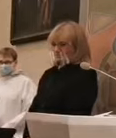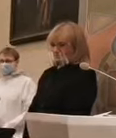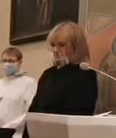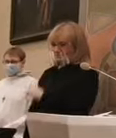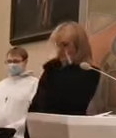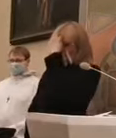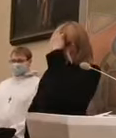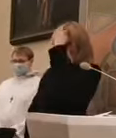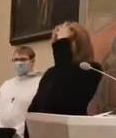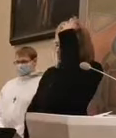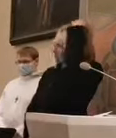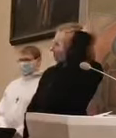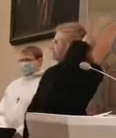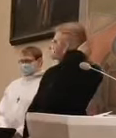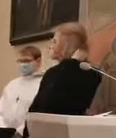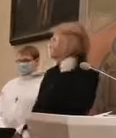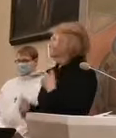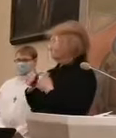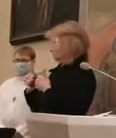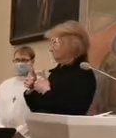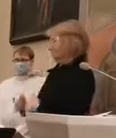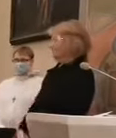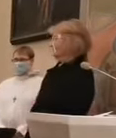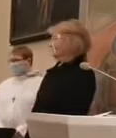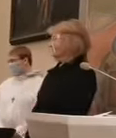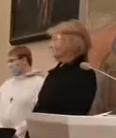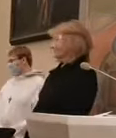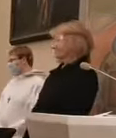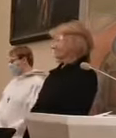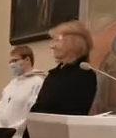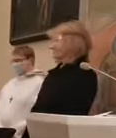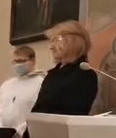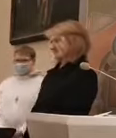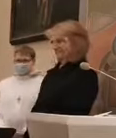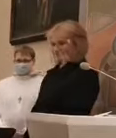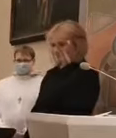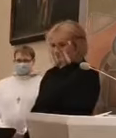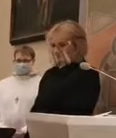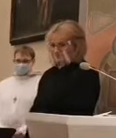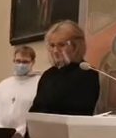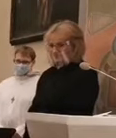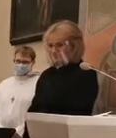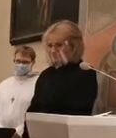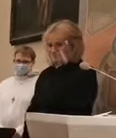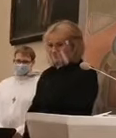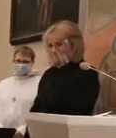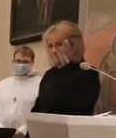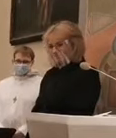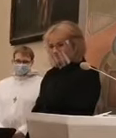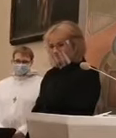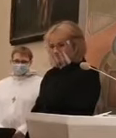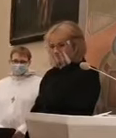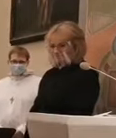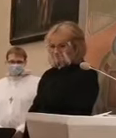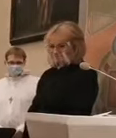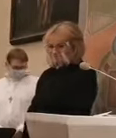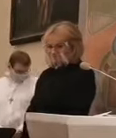doktorat, który ukończyłeś, prawda, jest właśnie o Janie Pawle II. To bardzo ważne dla nas,